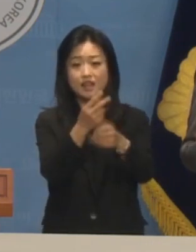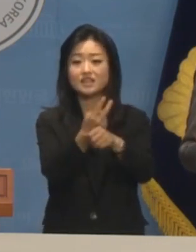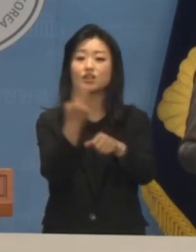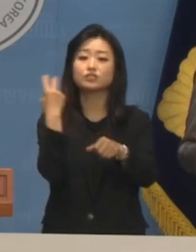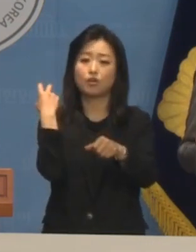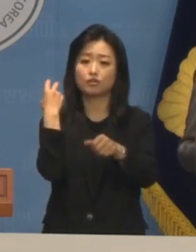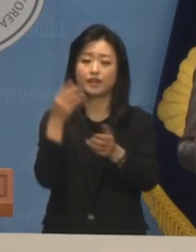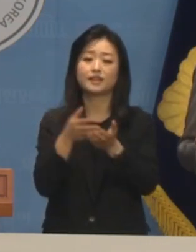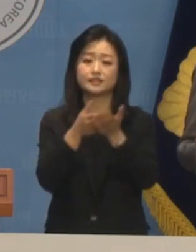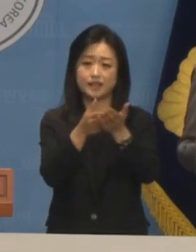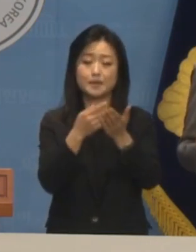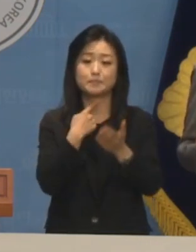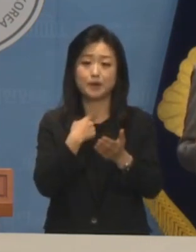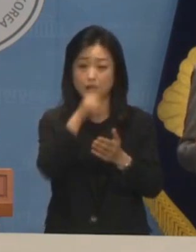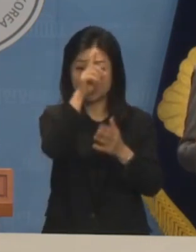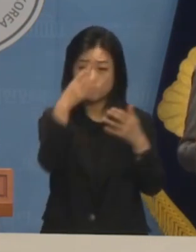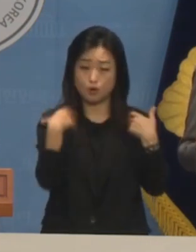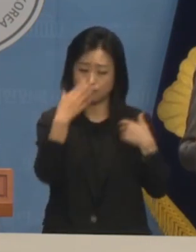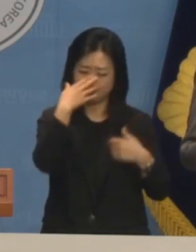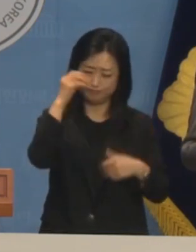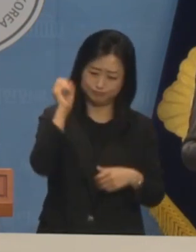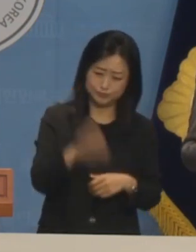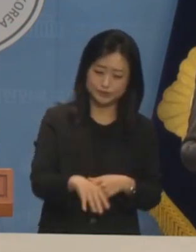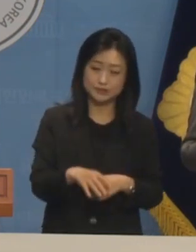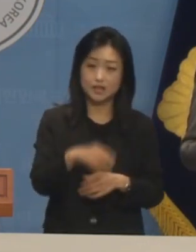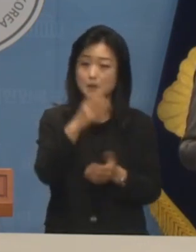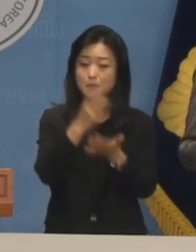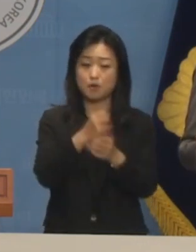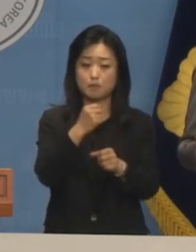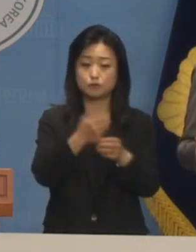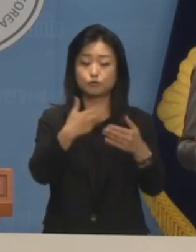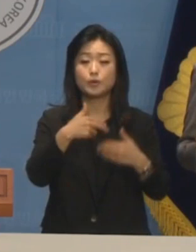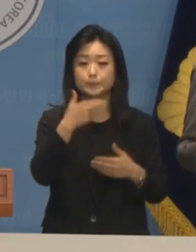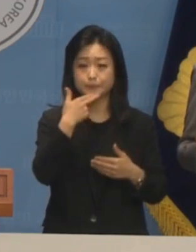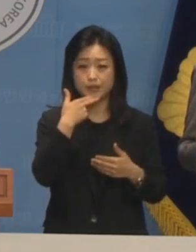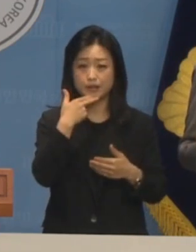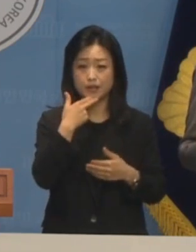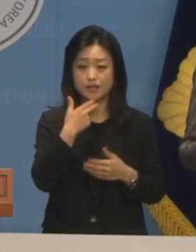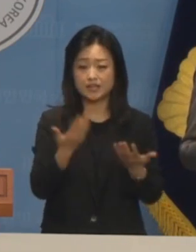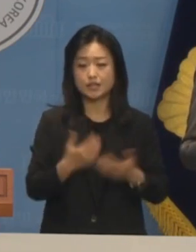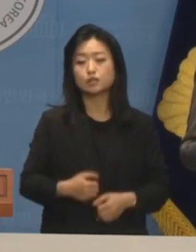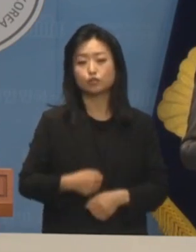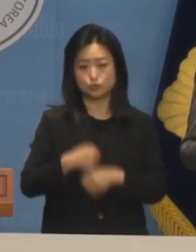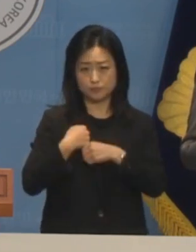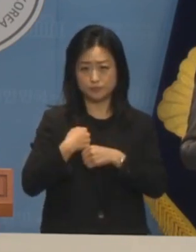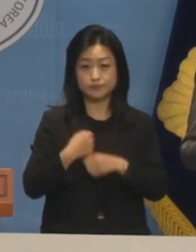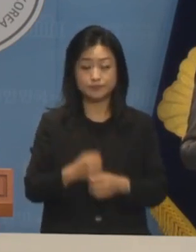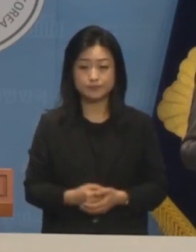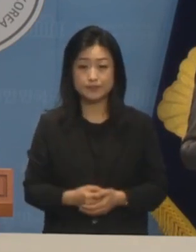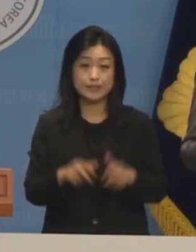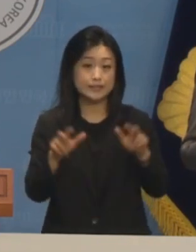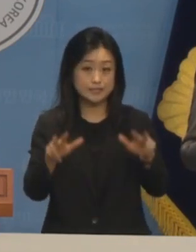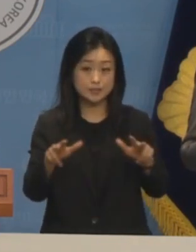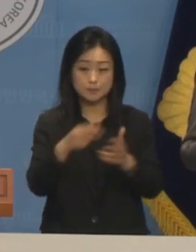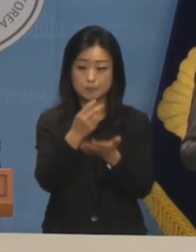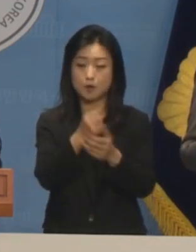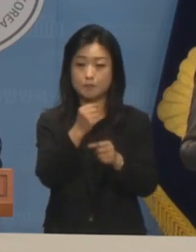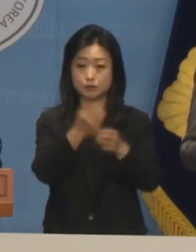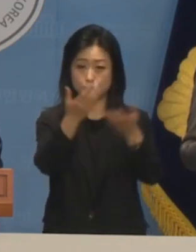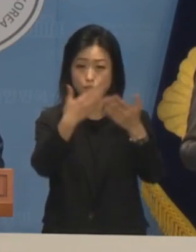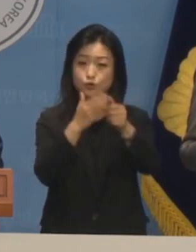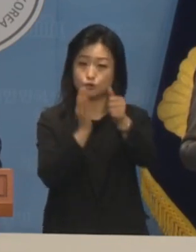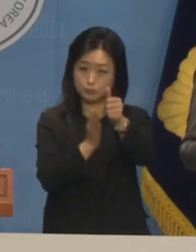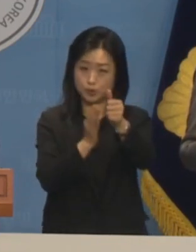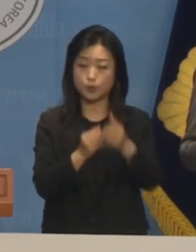전입니다. 하지만 정부는 법안을 제출하고 있지 않습니다. 직무유기입니다. 지금이라도 법안을